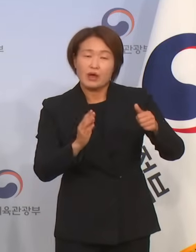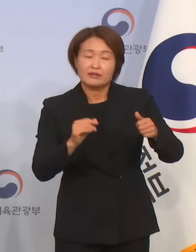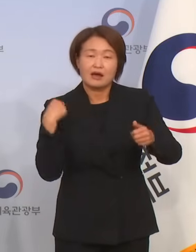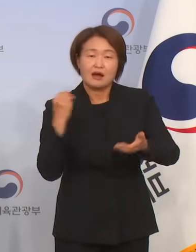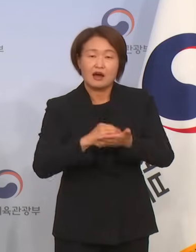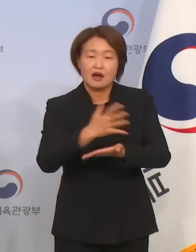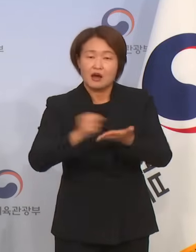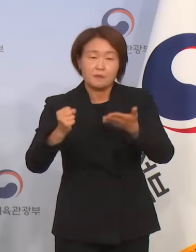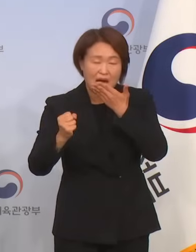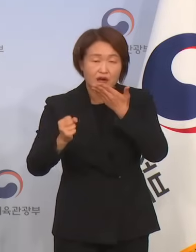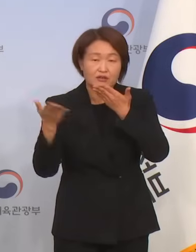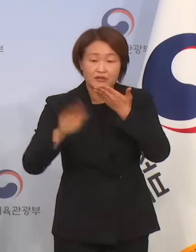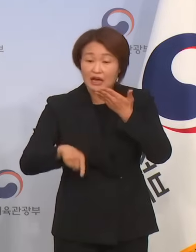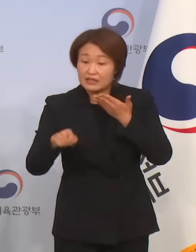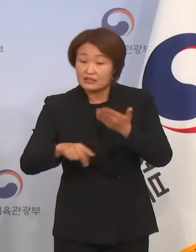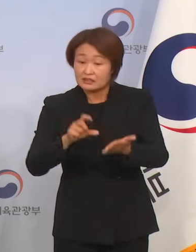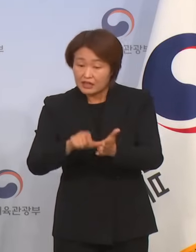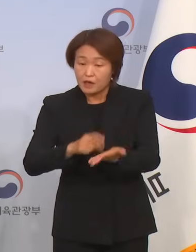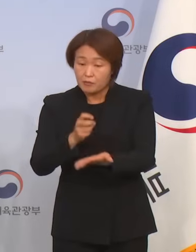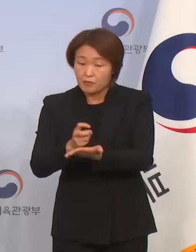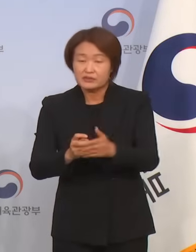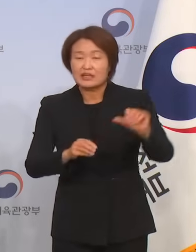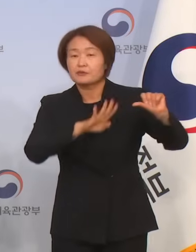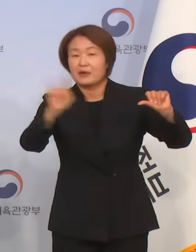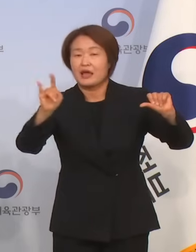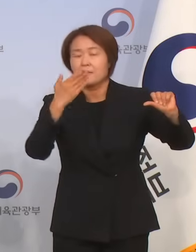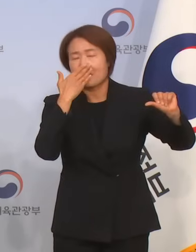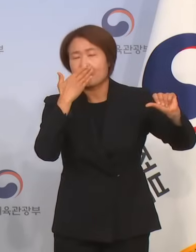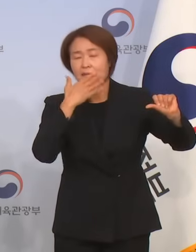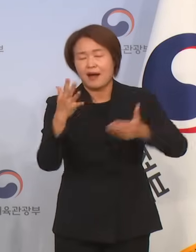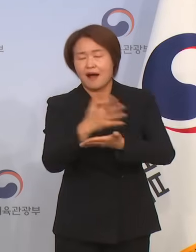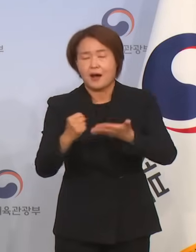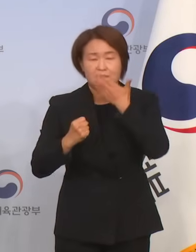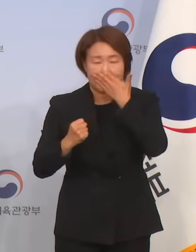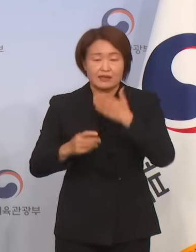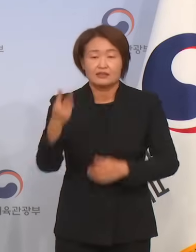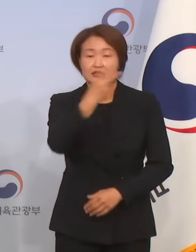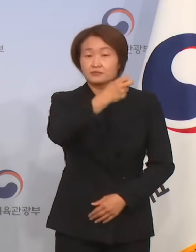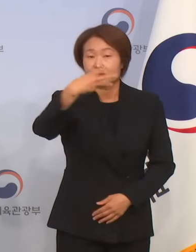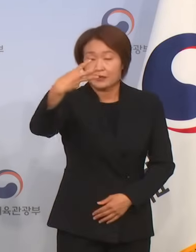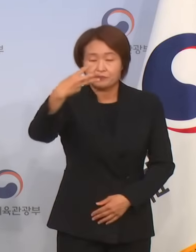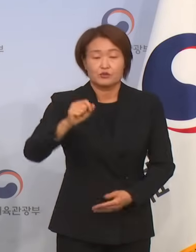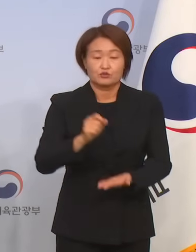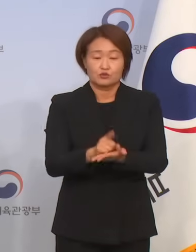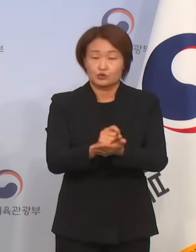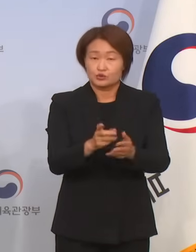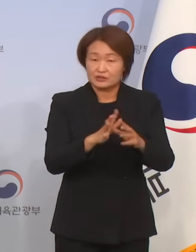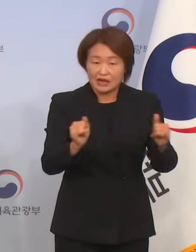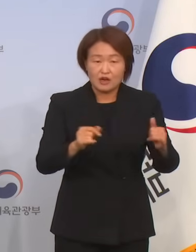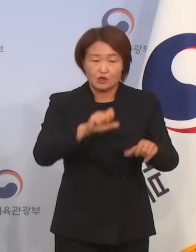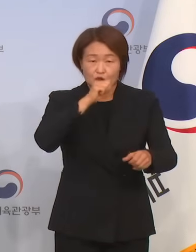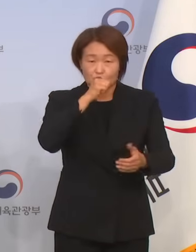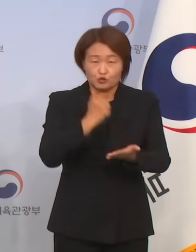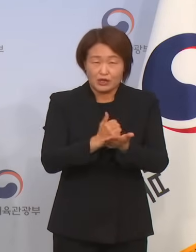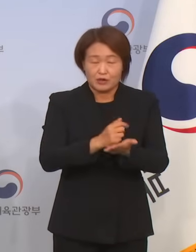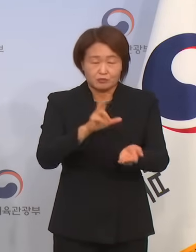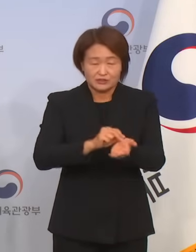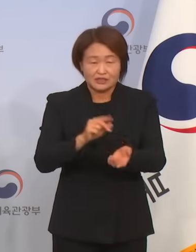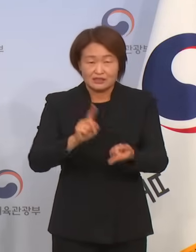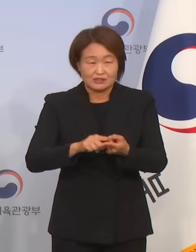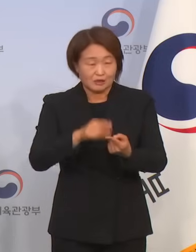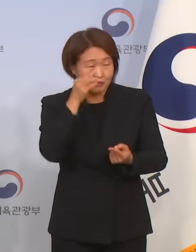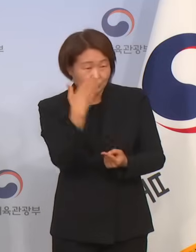경우는 5배로 규정되어 있습니다. 다음은 2023년 축구인 사면 업무 처리 부적정에